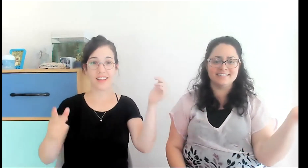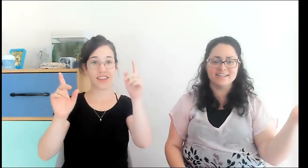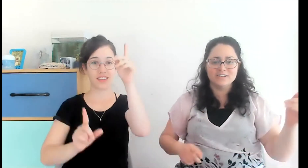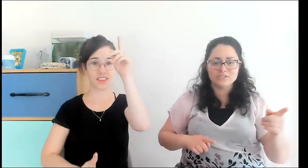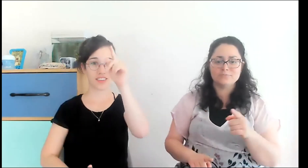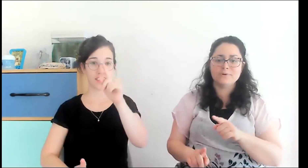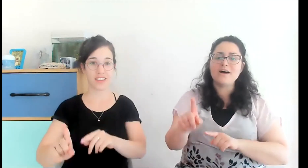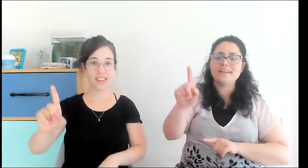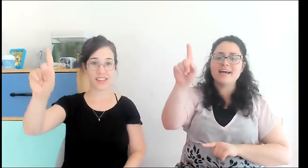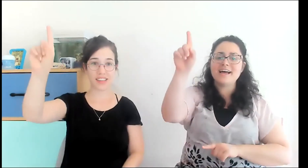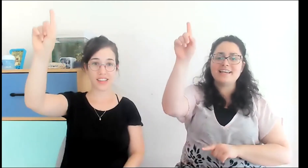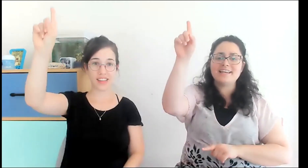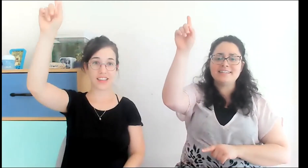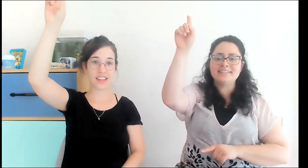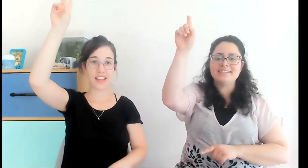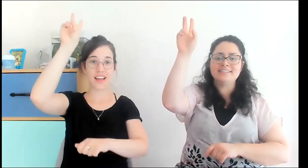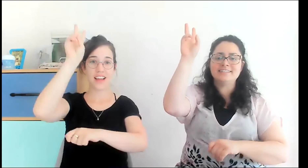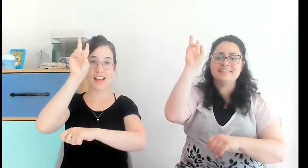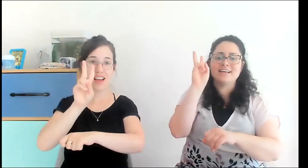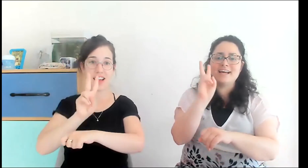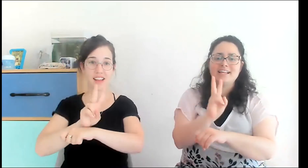אלה, שמונה לי